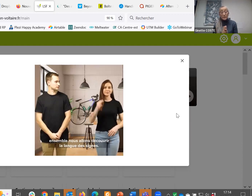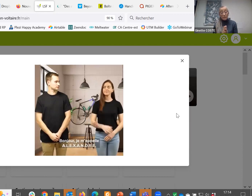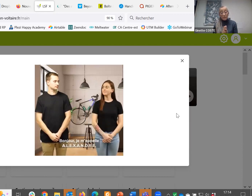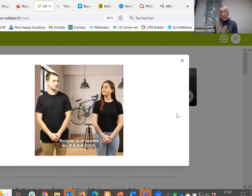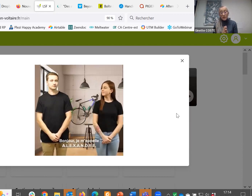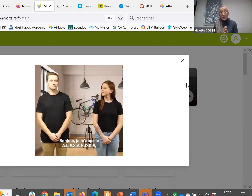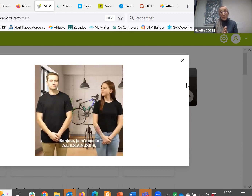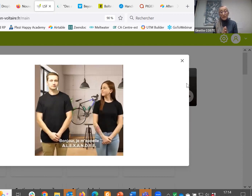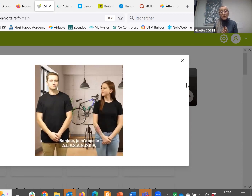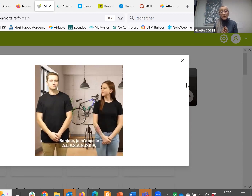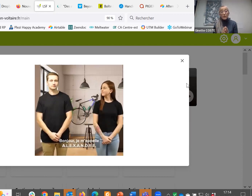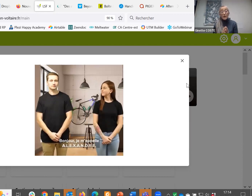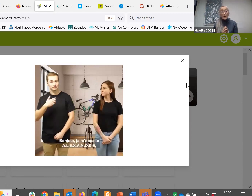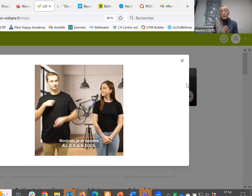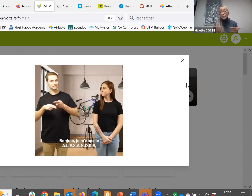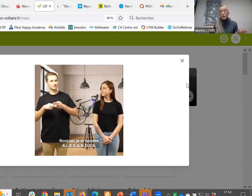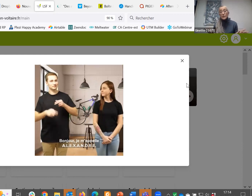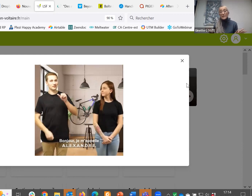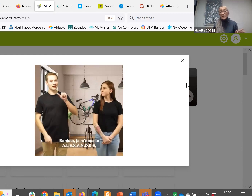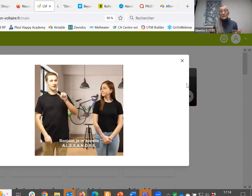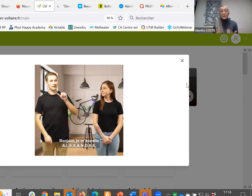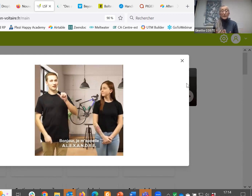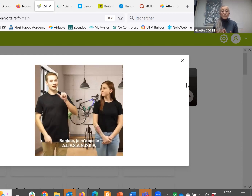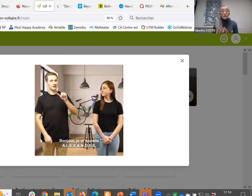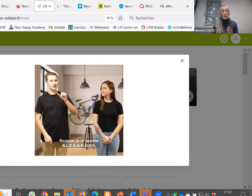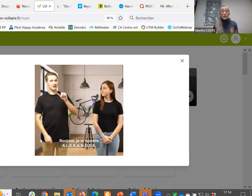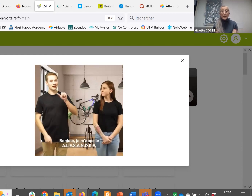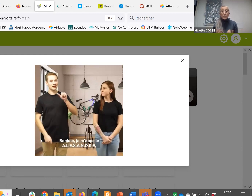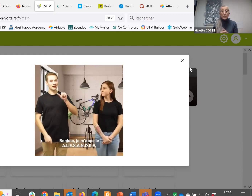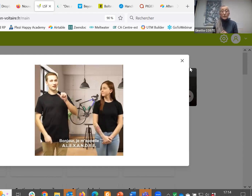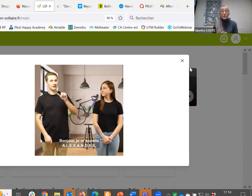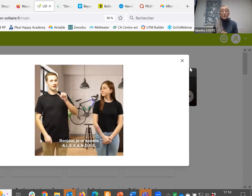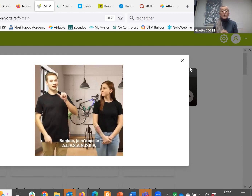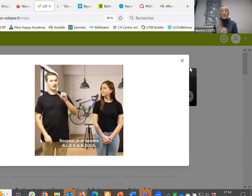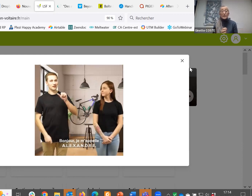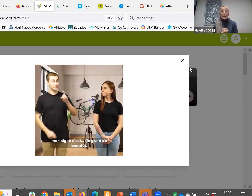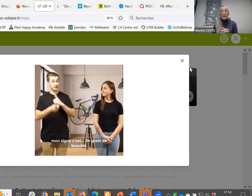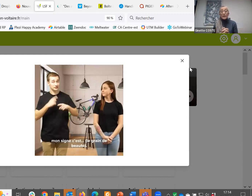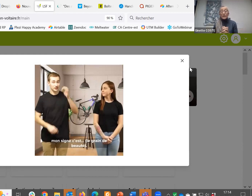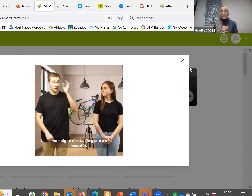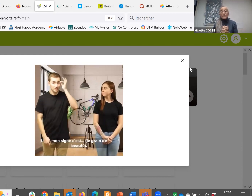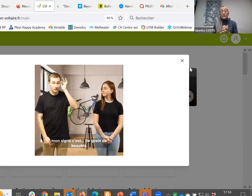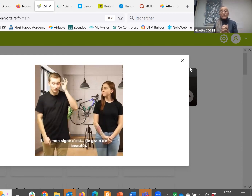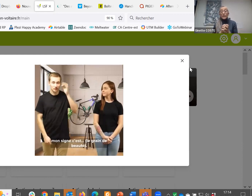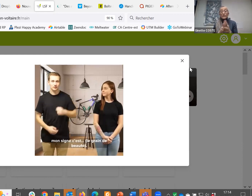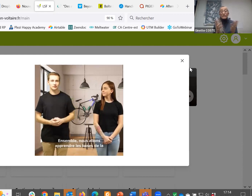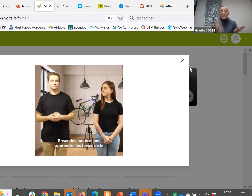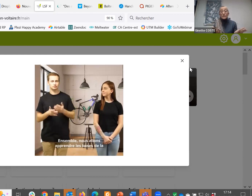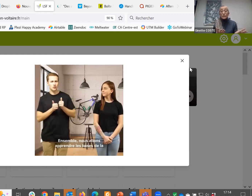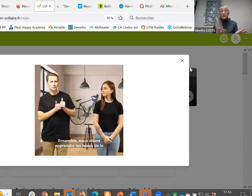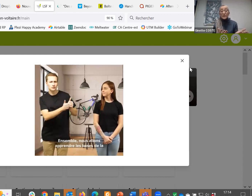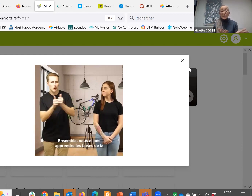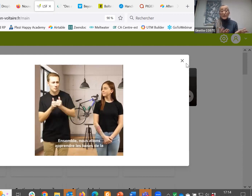réponse, je dirais, beaucoup plus éthique et peut-être beaucoup plus vertueuse que de se dire, vous